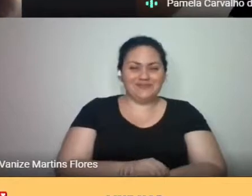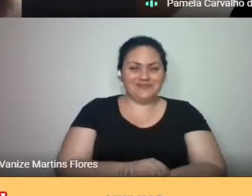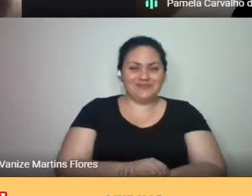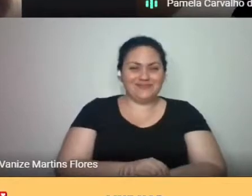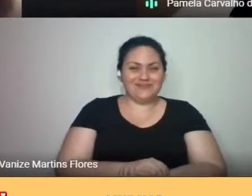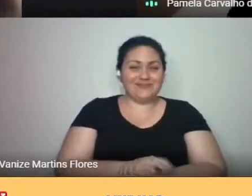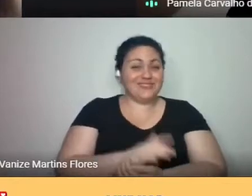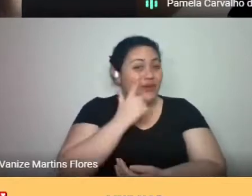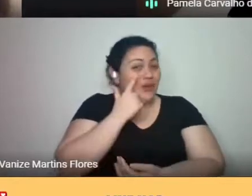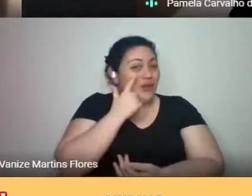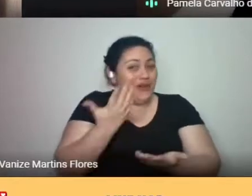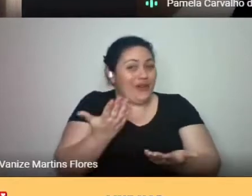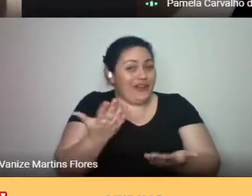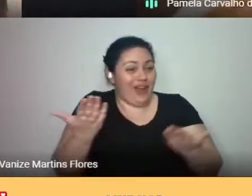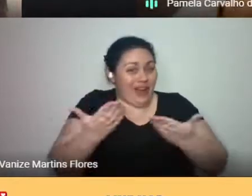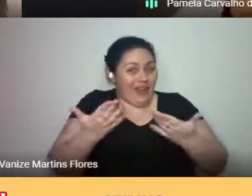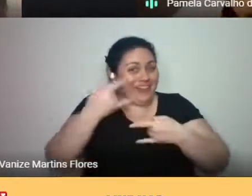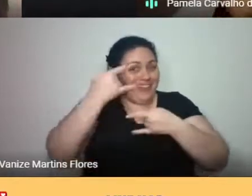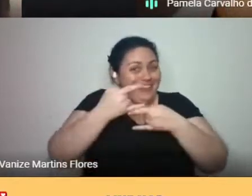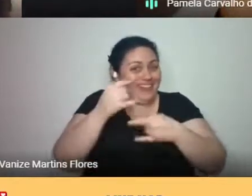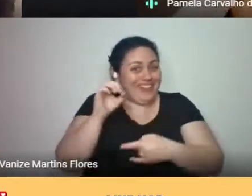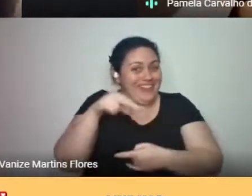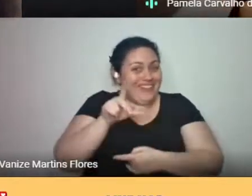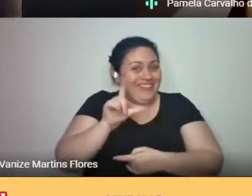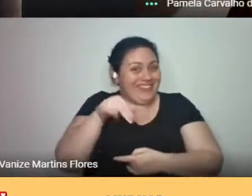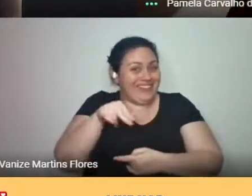Estamos no online, né? Sim,